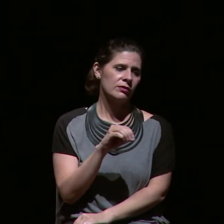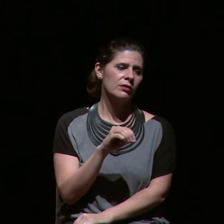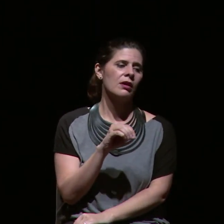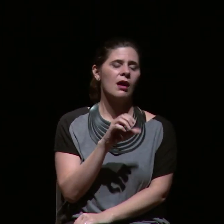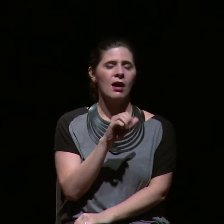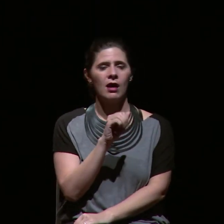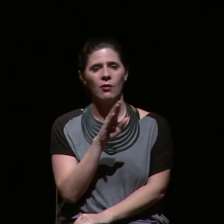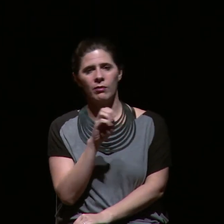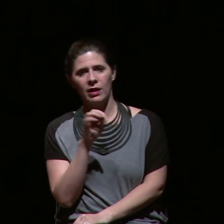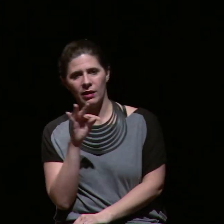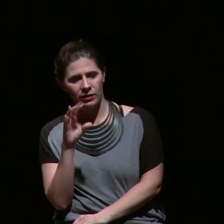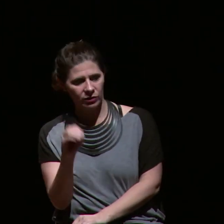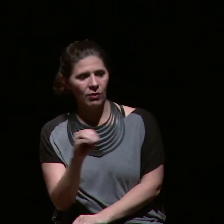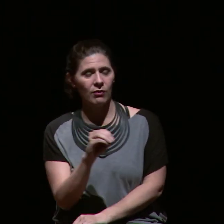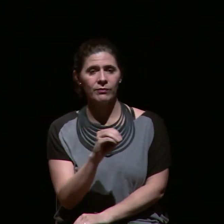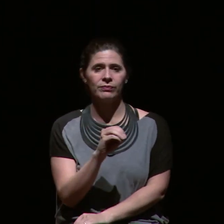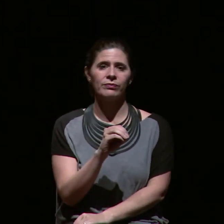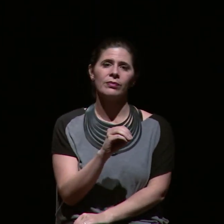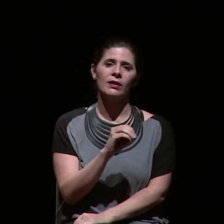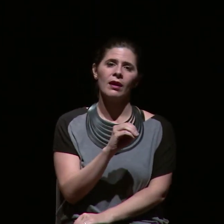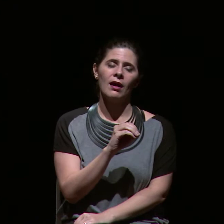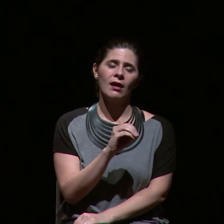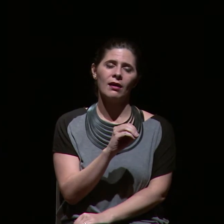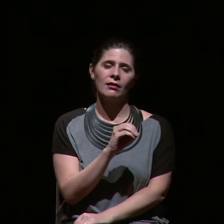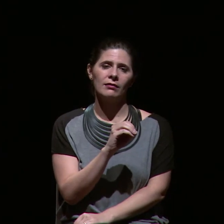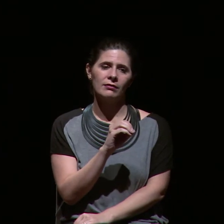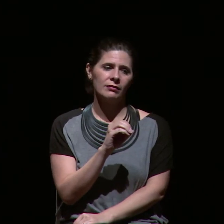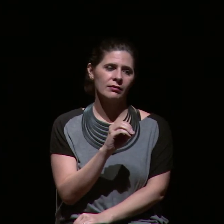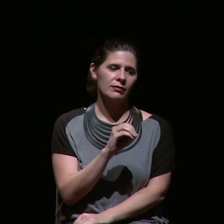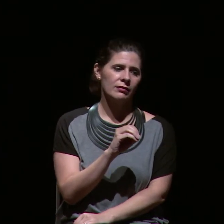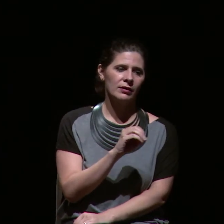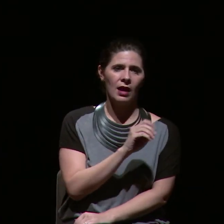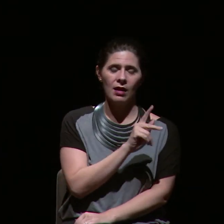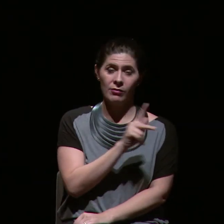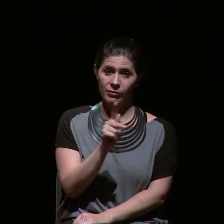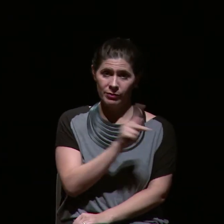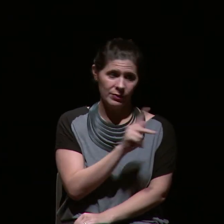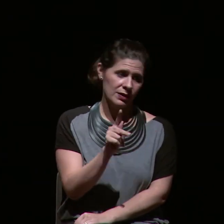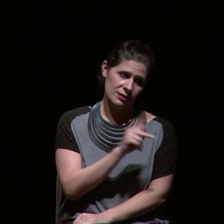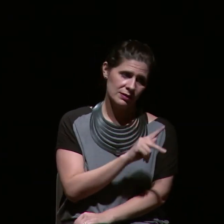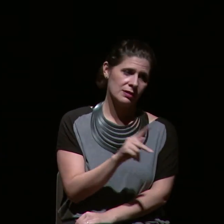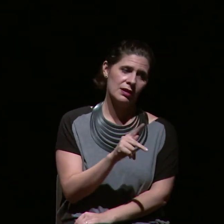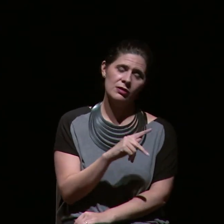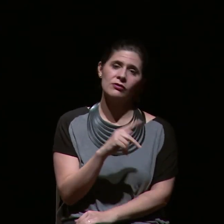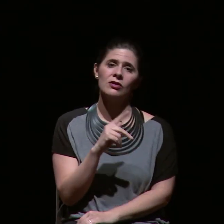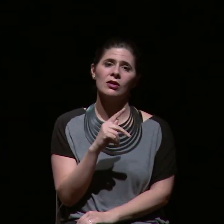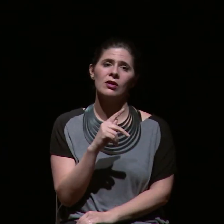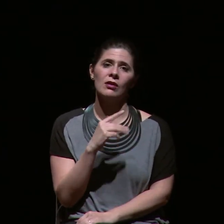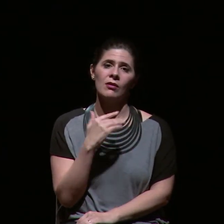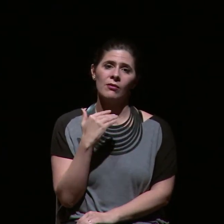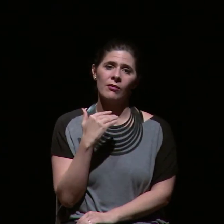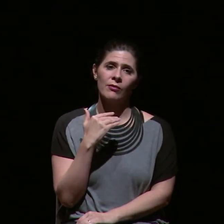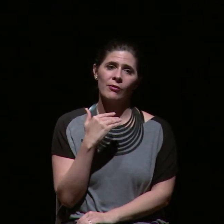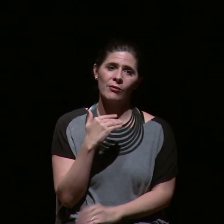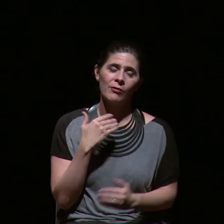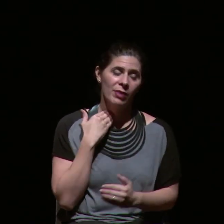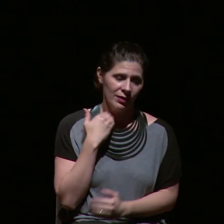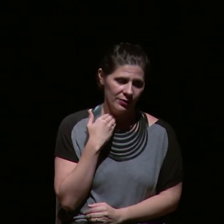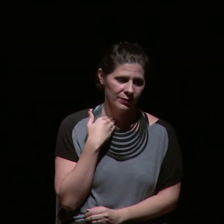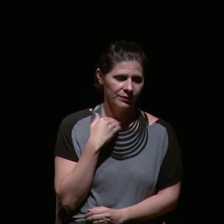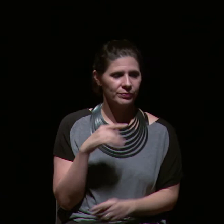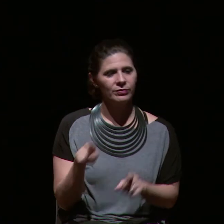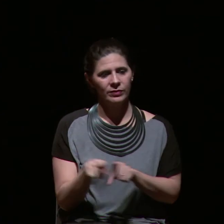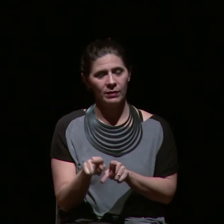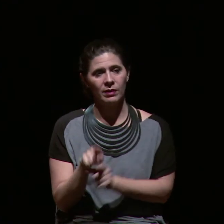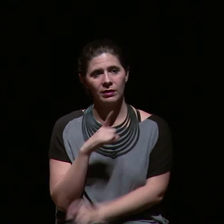Alberto Fernandes, vice-presidente do Itaú BBA, Luciano Huck, ao lado de Flávio Rocha. Existe também, além de Adriano Pedrosa,